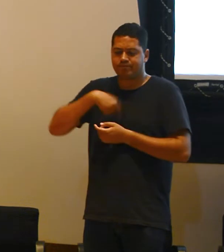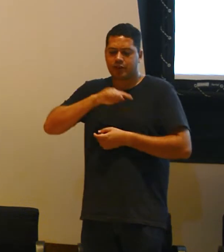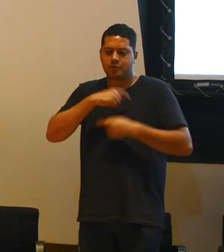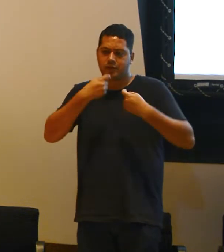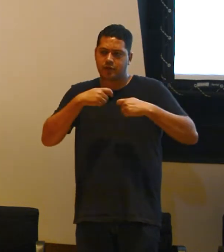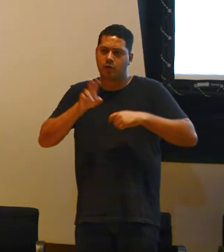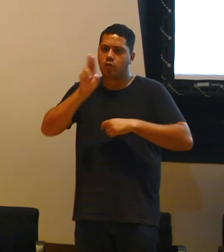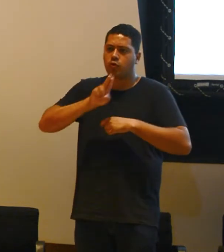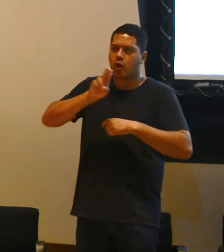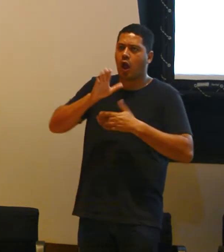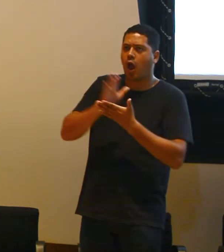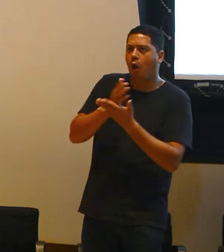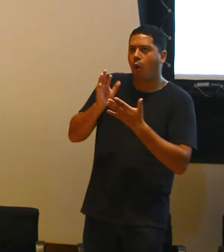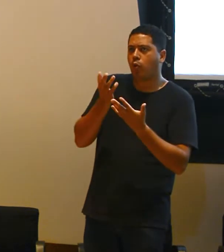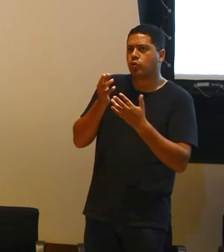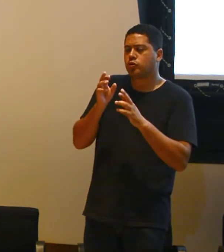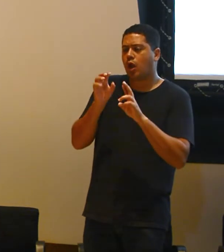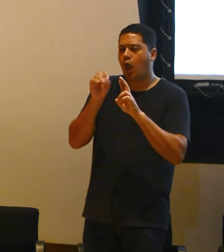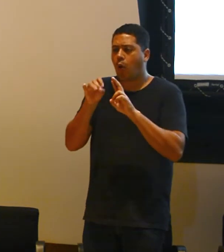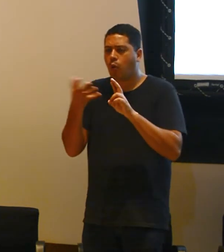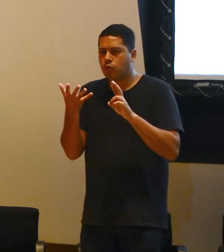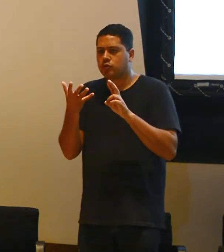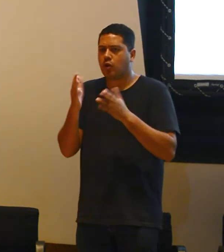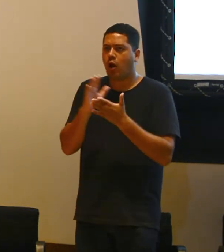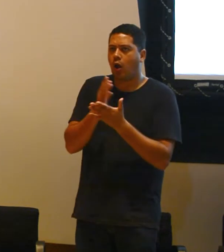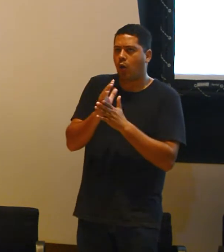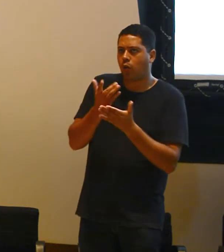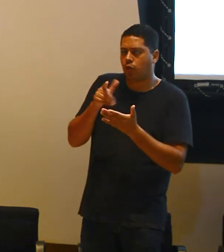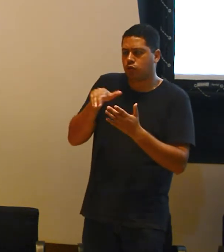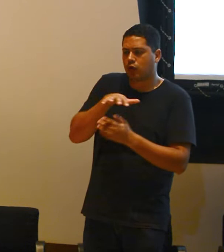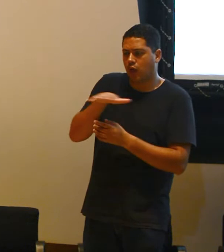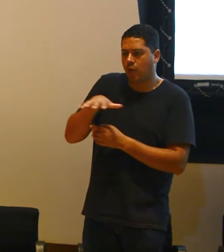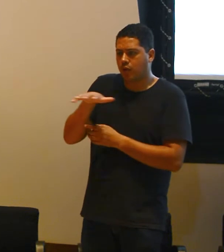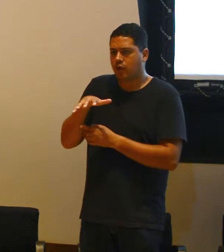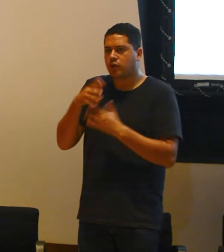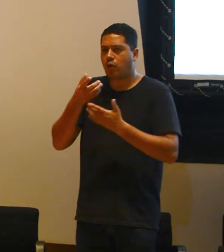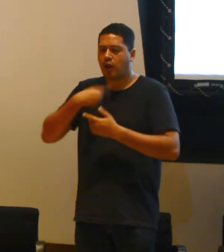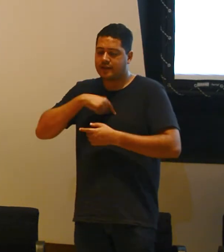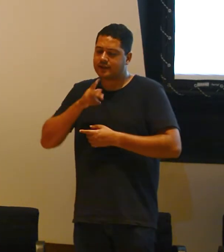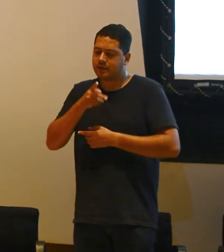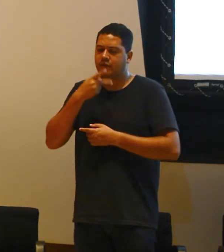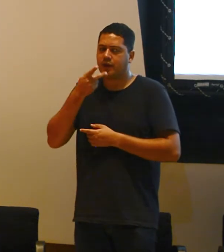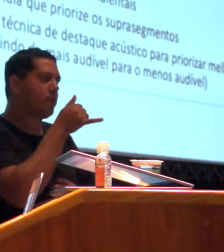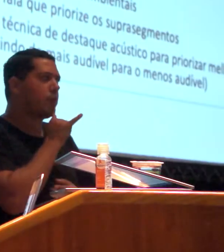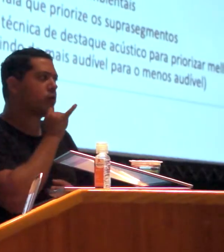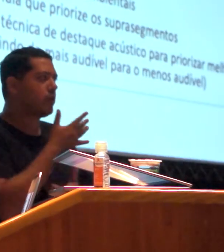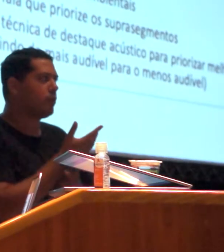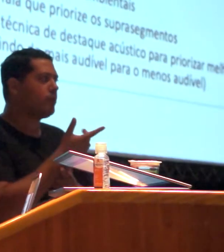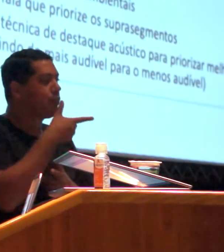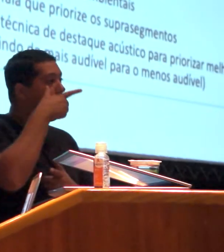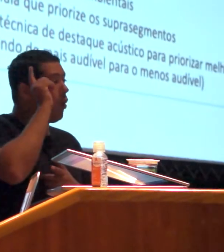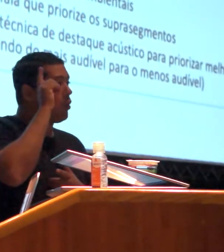de usar alguns recursos, algumas variáveis nesses ambientes. Então, a gente sempre fala, ontem mesmo, teve